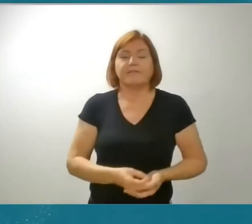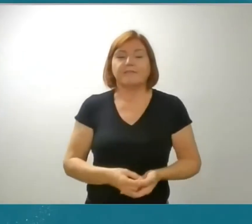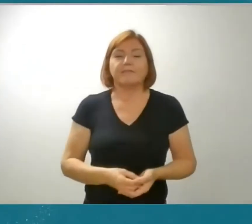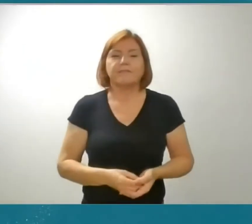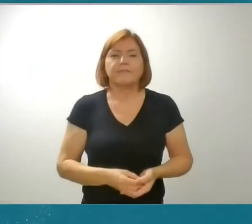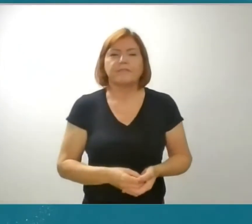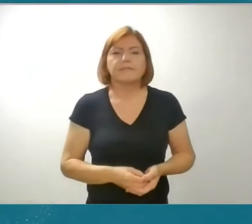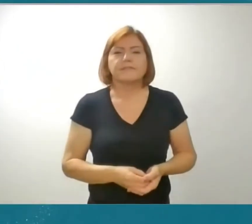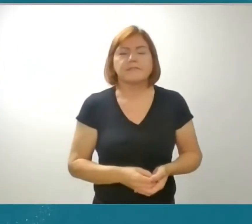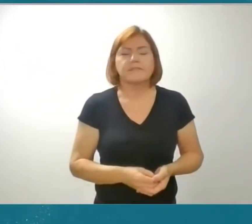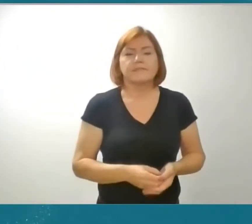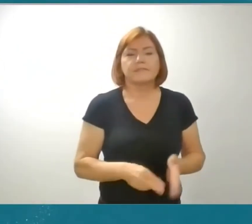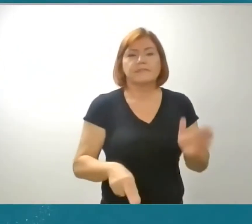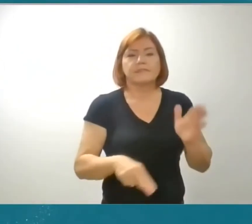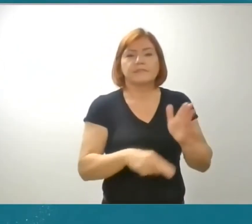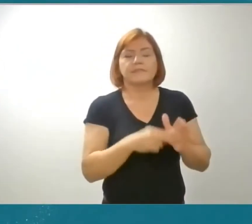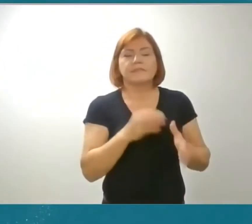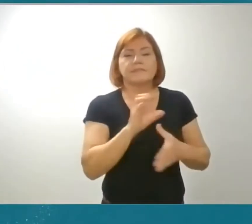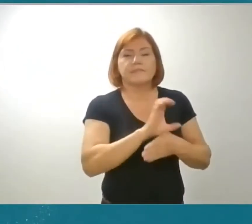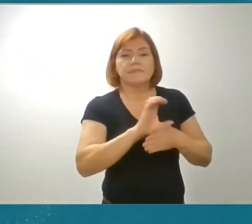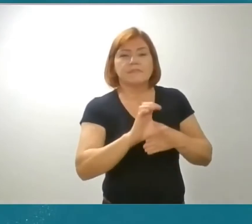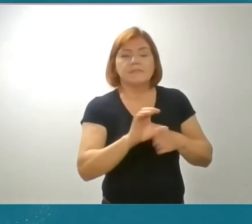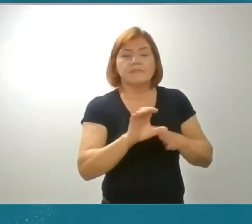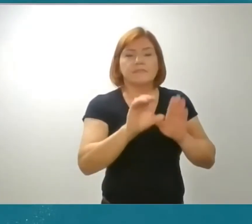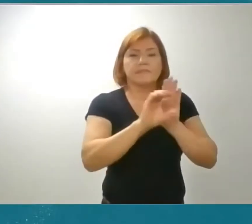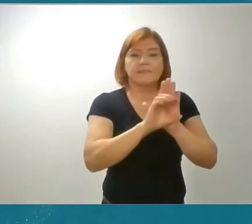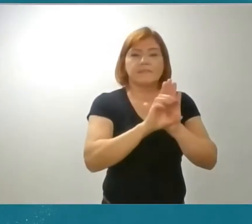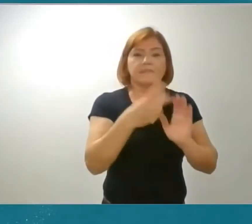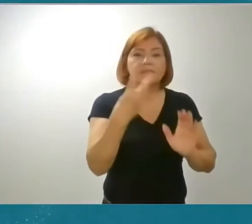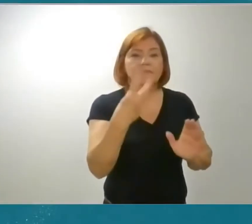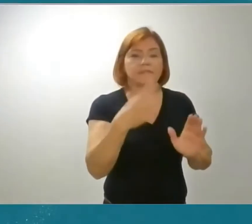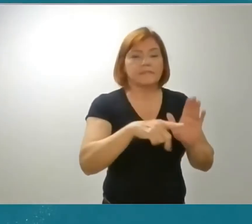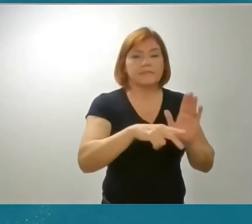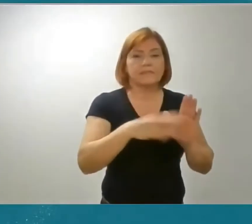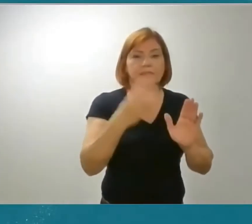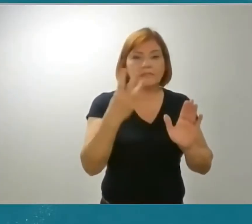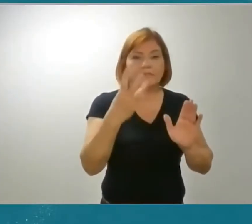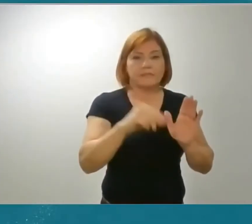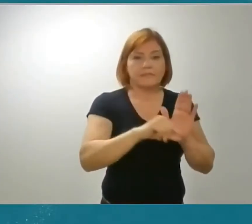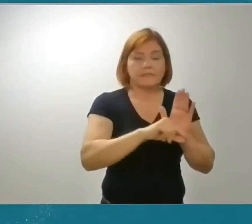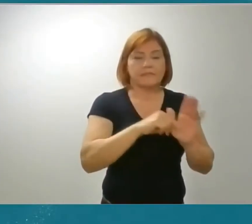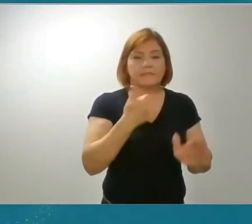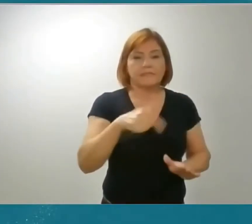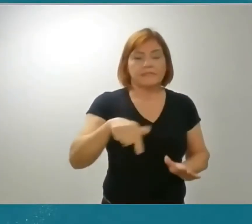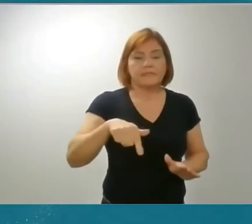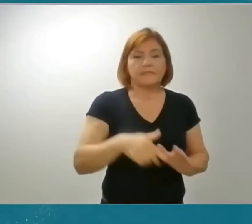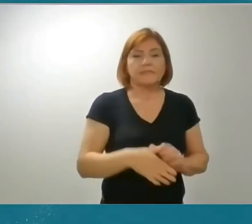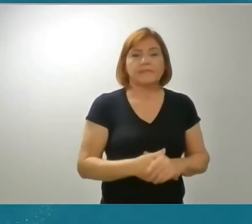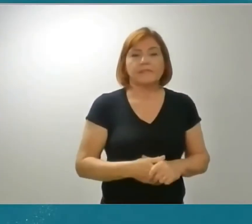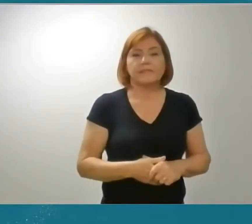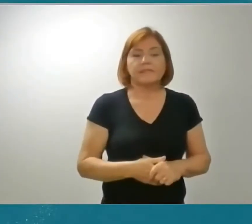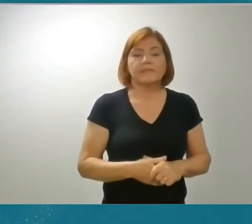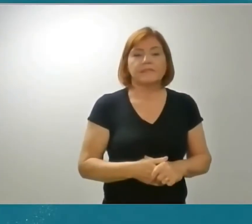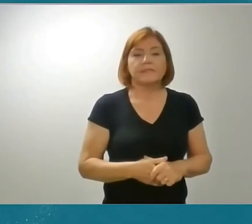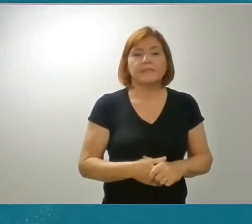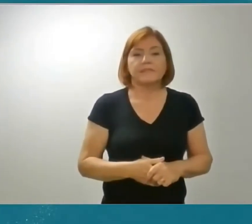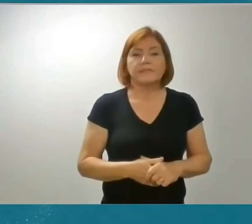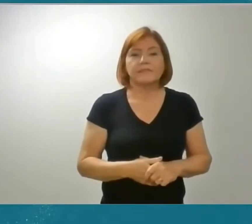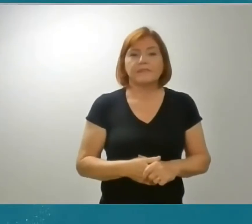o Espírito é a maneira, né, de Deus estar conosco a todo tempo,